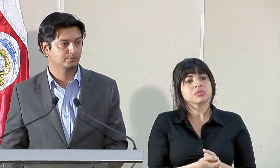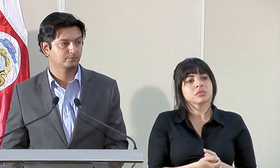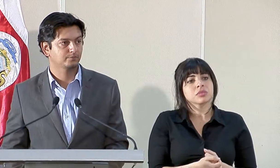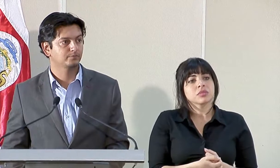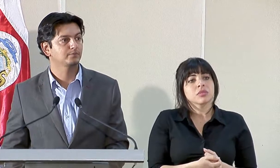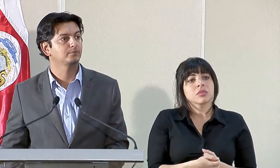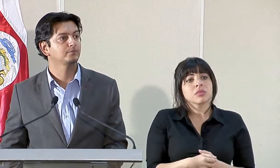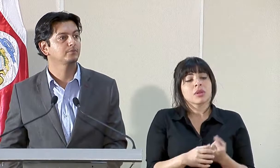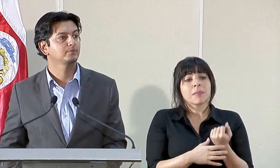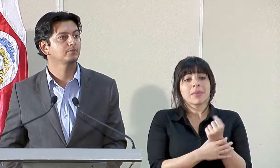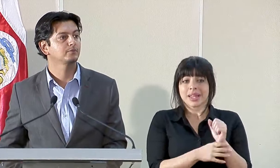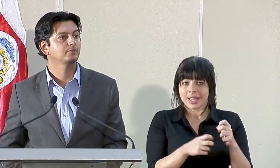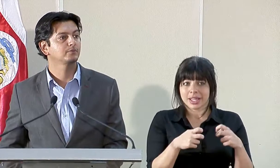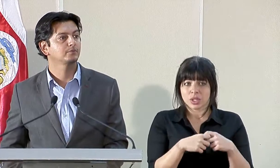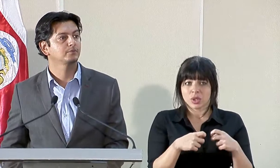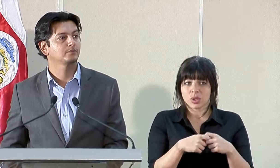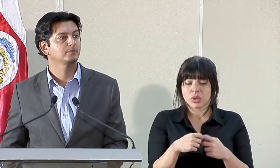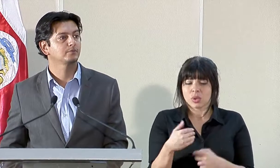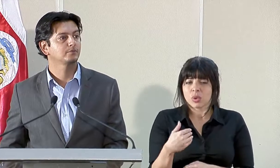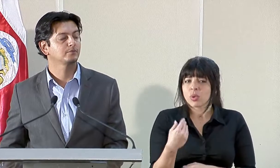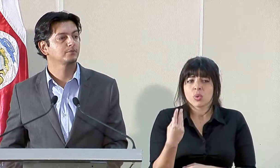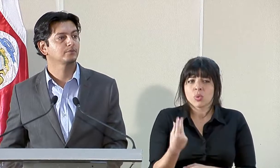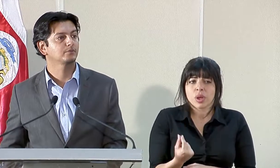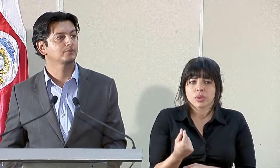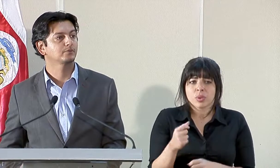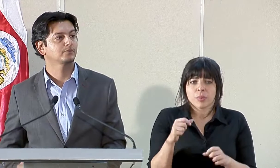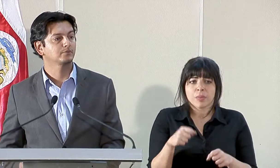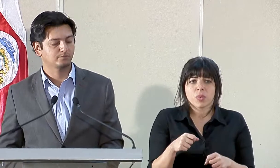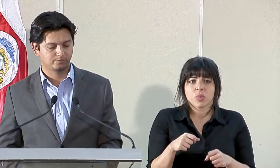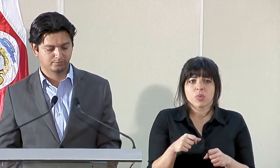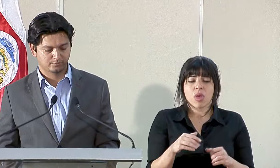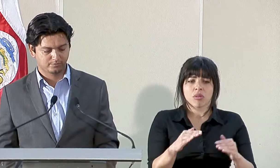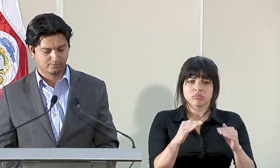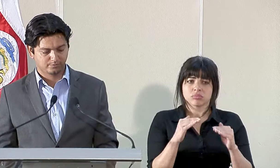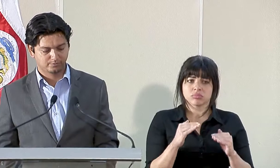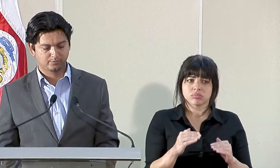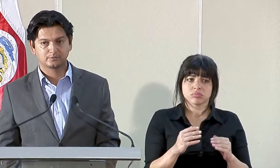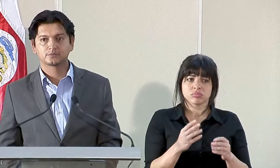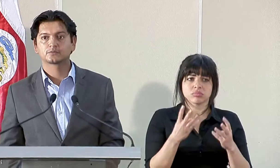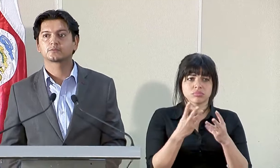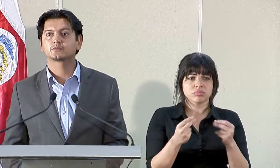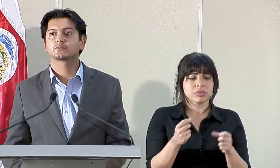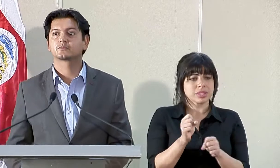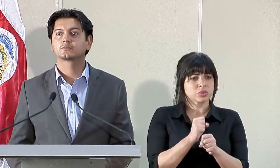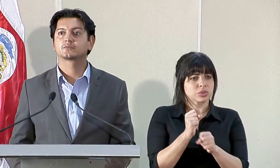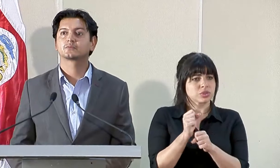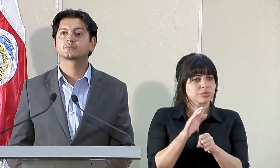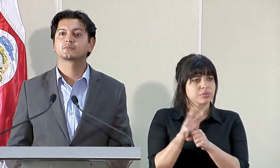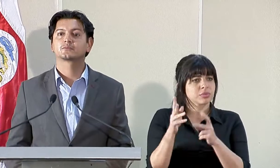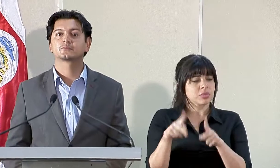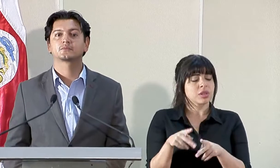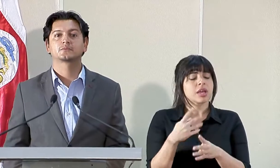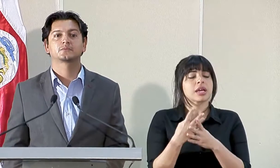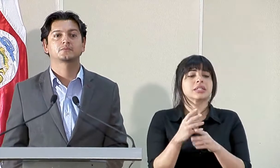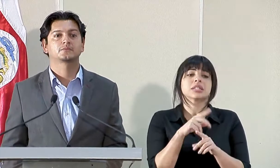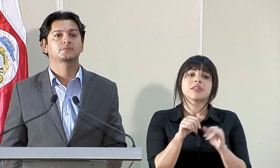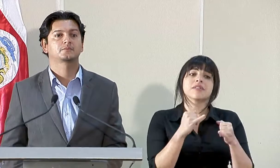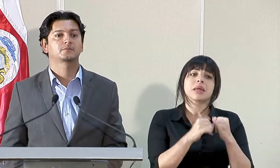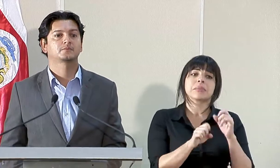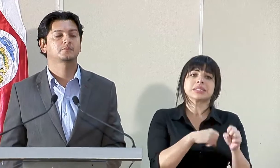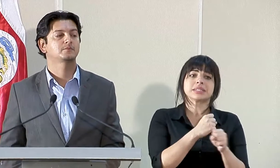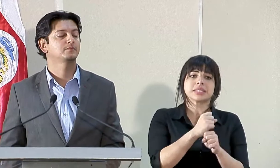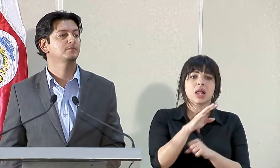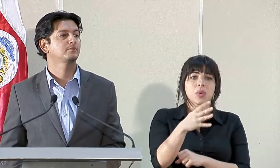el brazalete electrónico, ¿en cuánto podría aliviar el hacinamiento en este momento? Y finalmente, la Sala